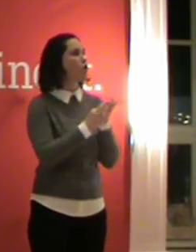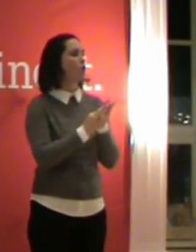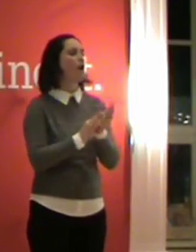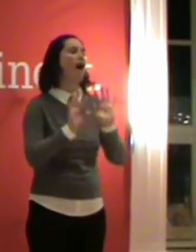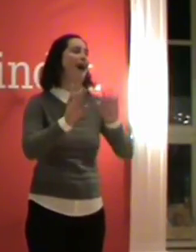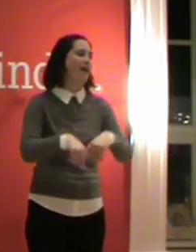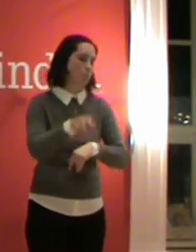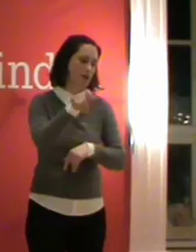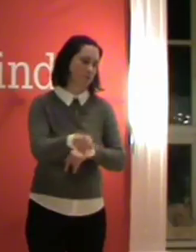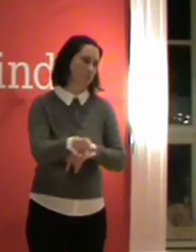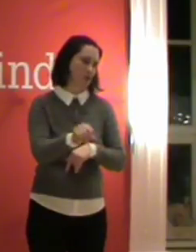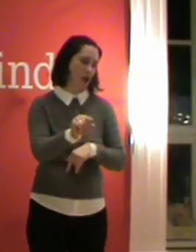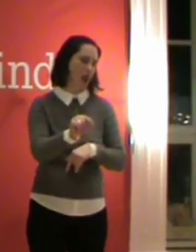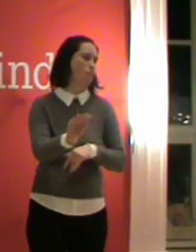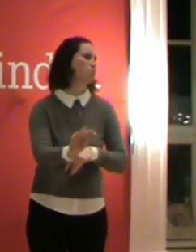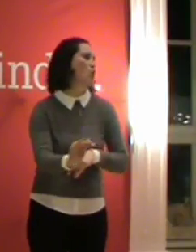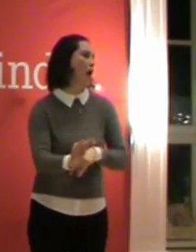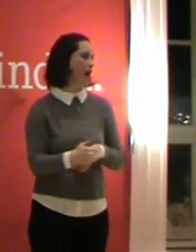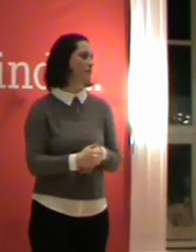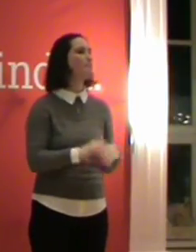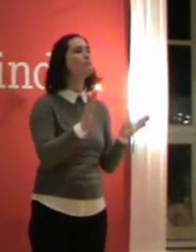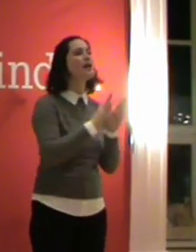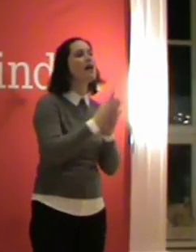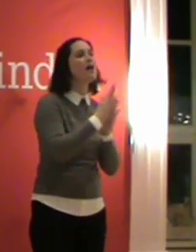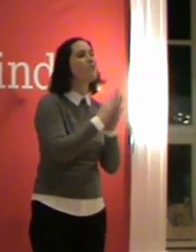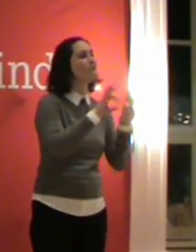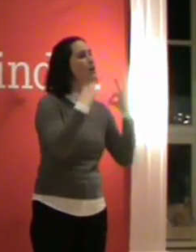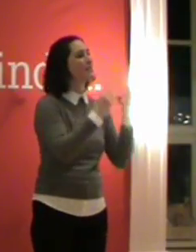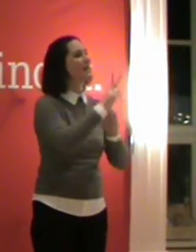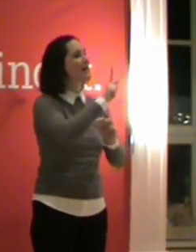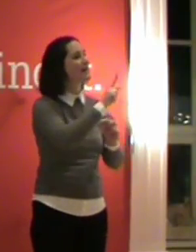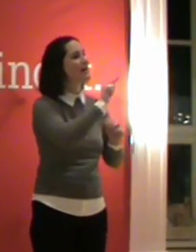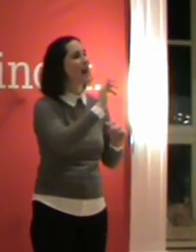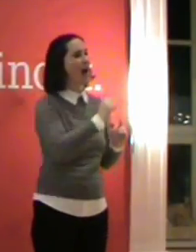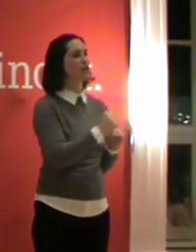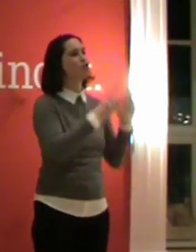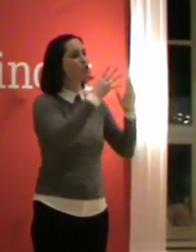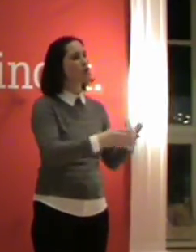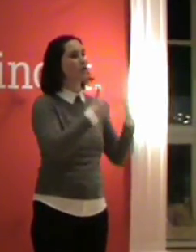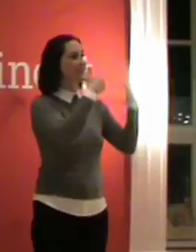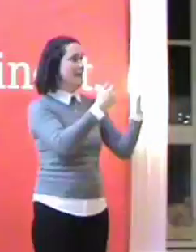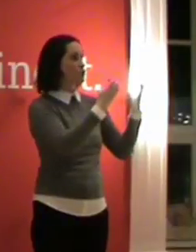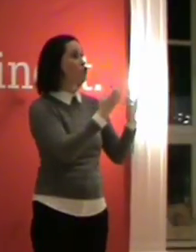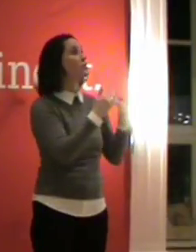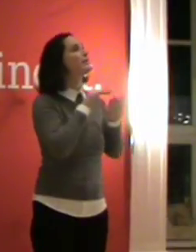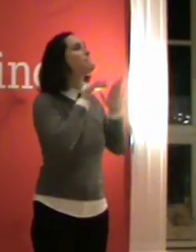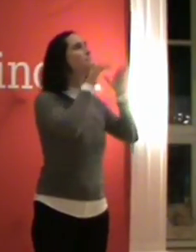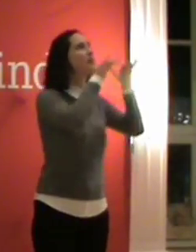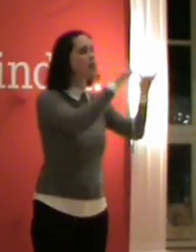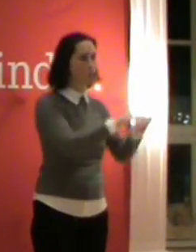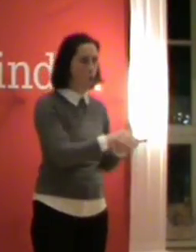kleiner Fisch ist. Die Familie Klatten, die hat sich 996 Millionen auszahlen